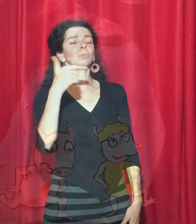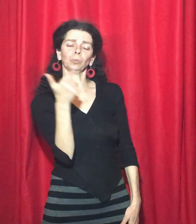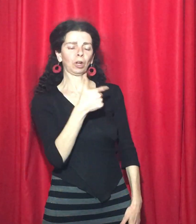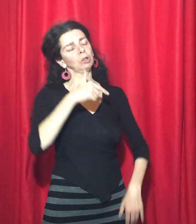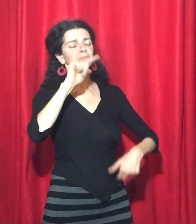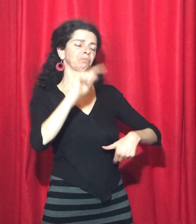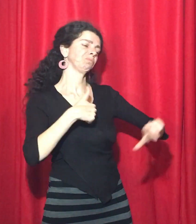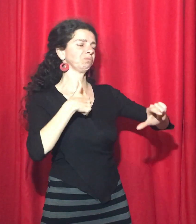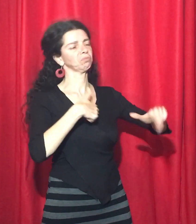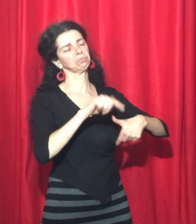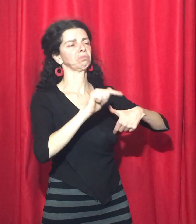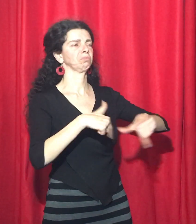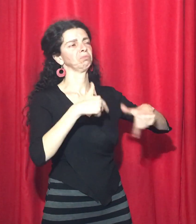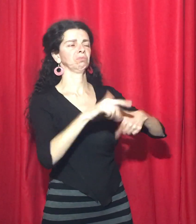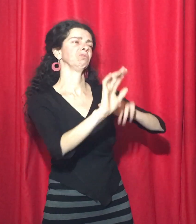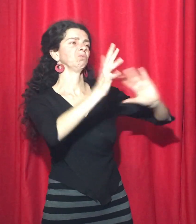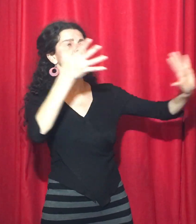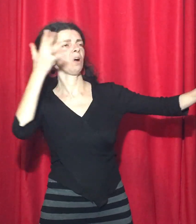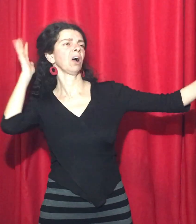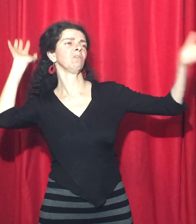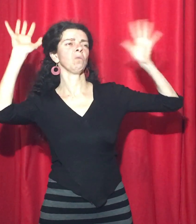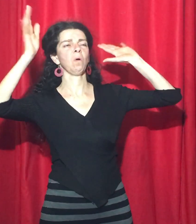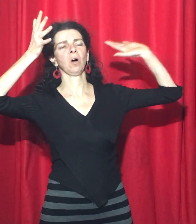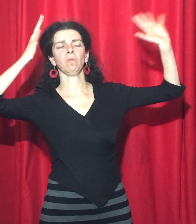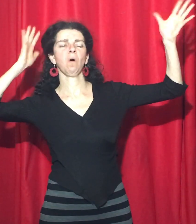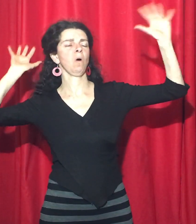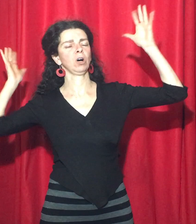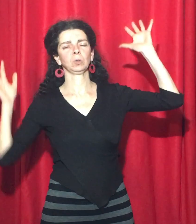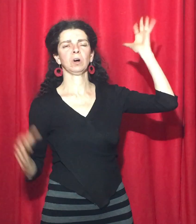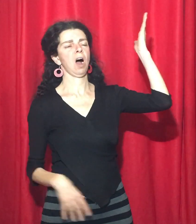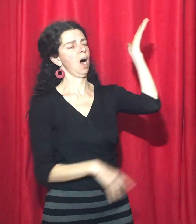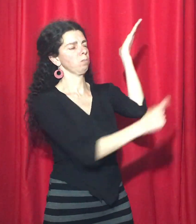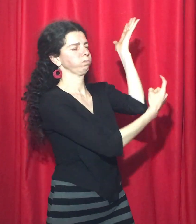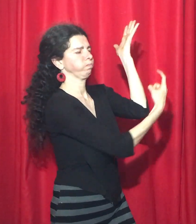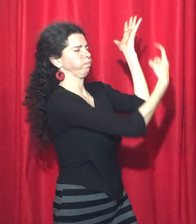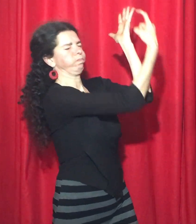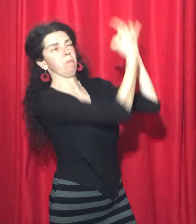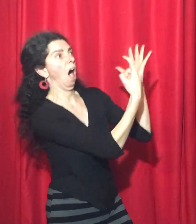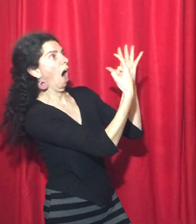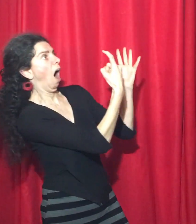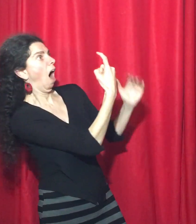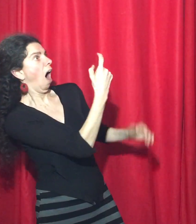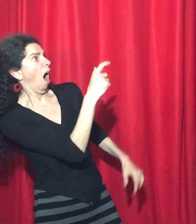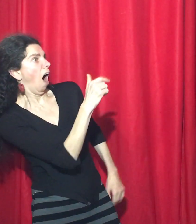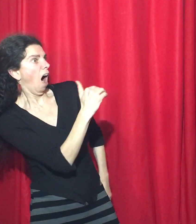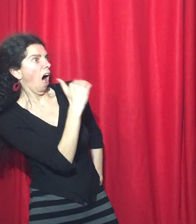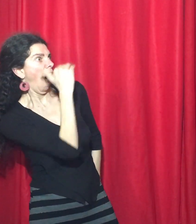C'est lorsqu'ils furent au plus profond de la forêt qu'un gros balèze de loup sortit de derrière un chêne.